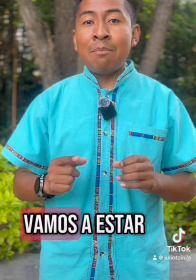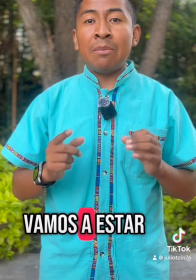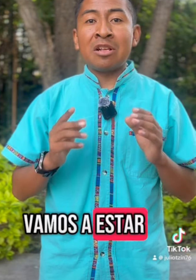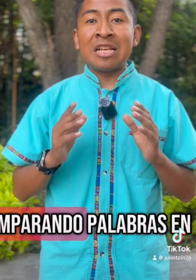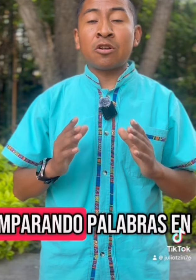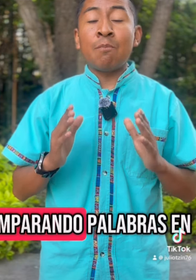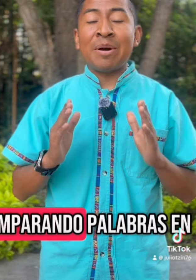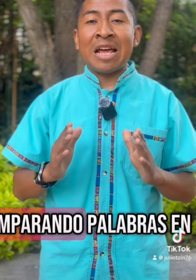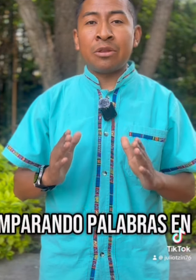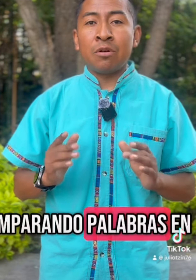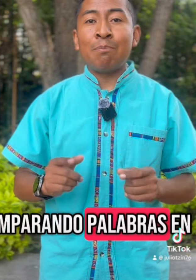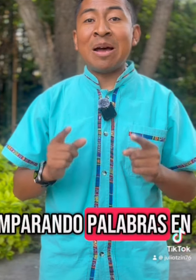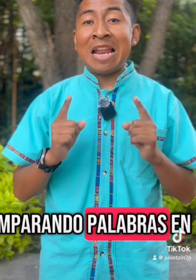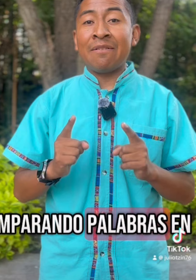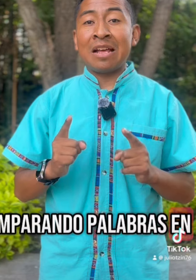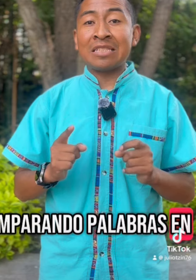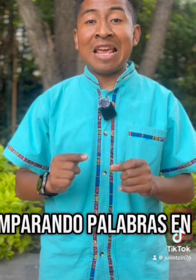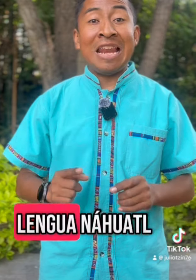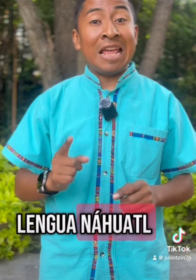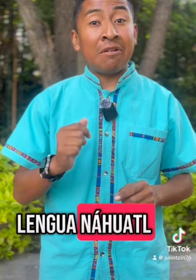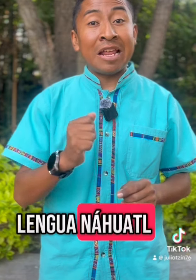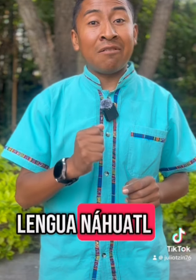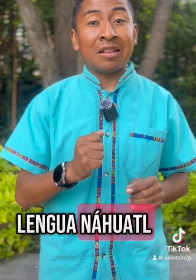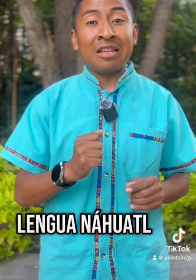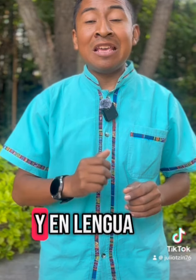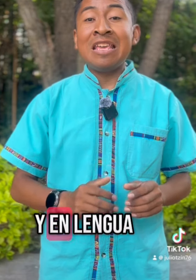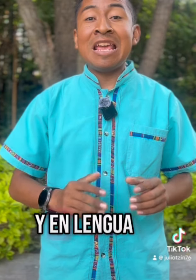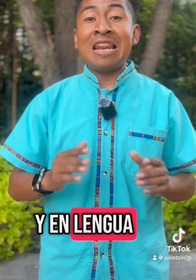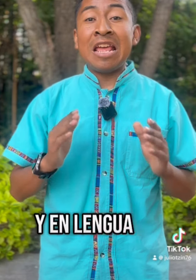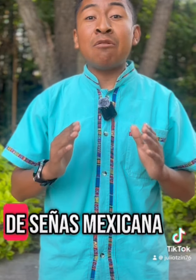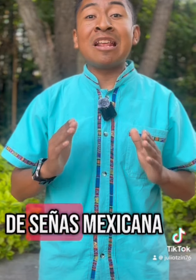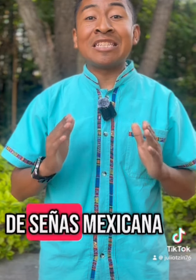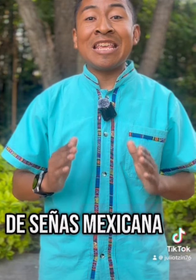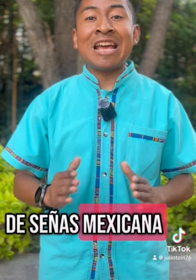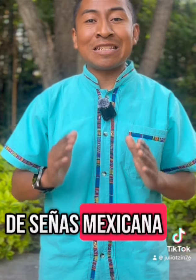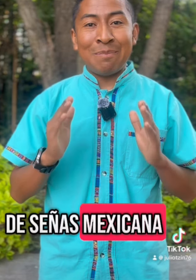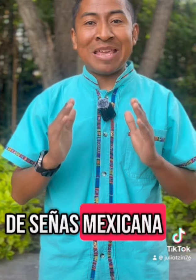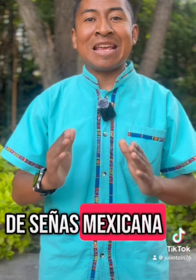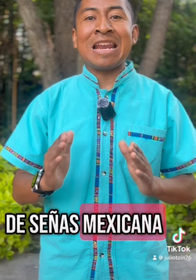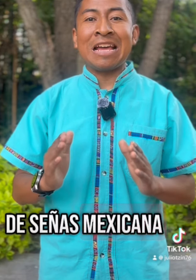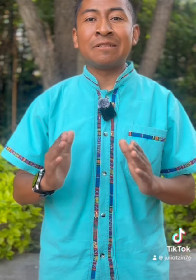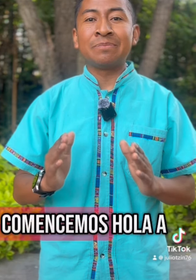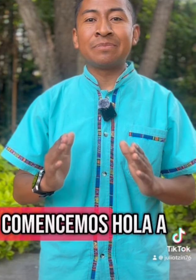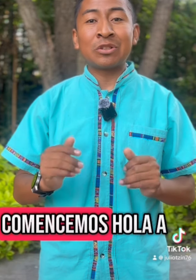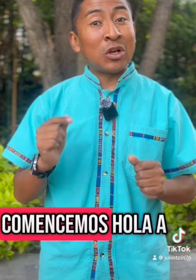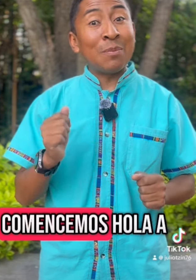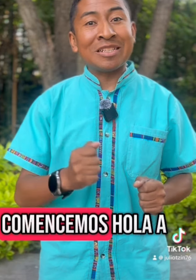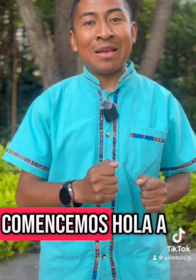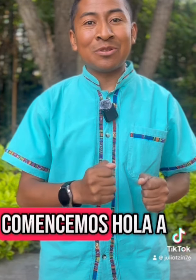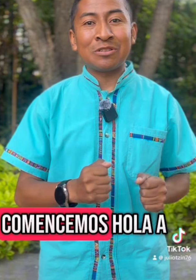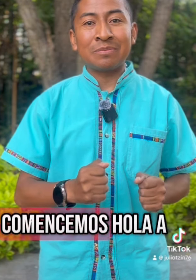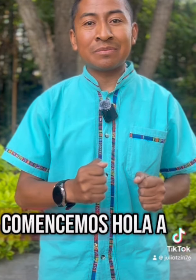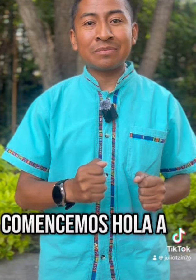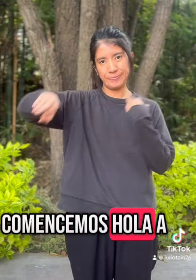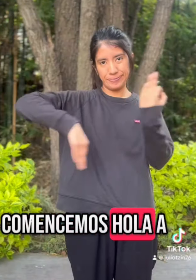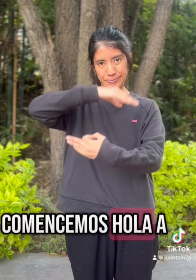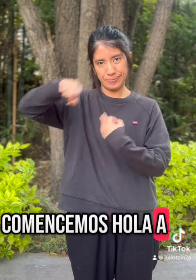estar comparando palabras en lengua náhuatl y en lengua de señas mexicana. Comencemos. Hola a